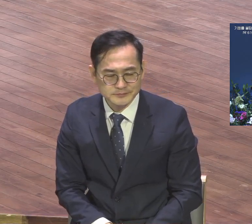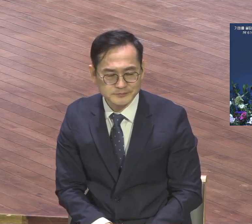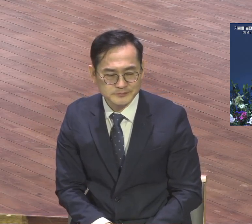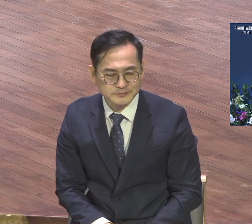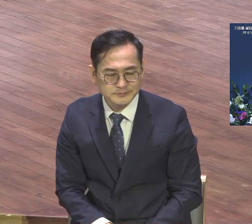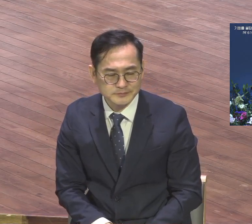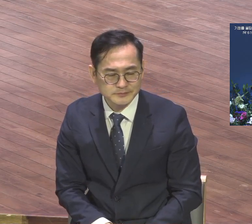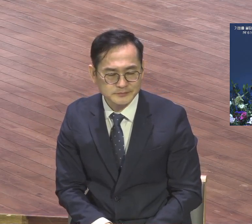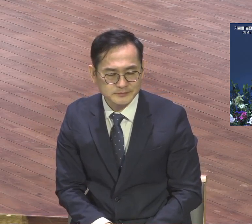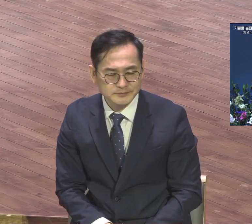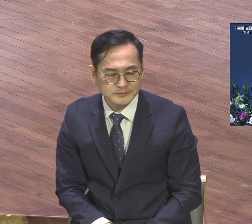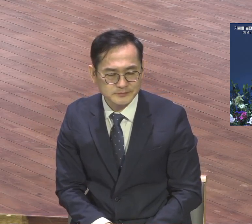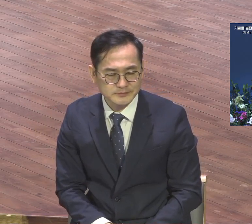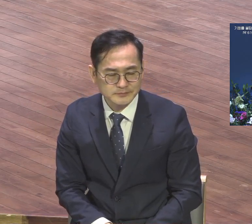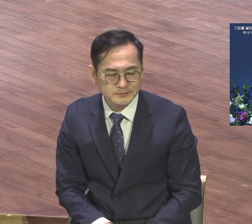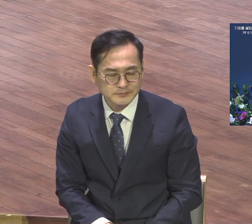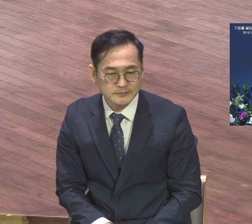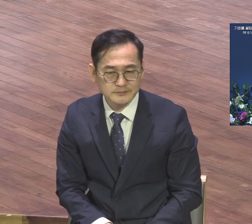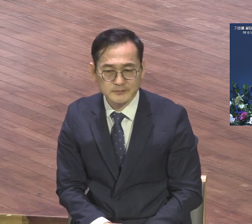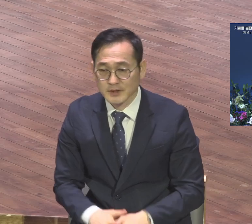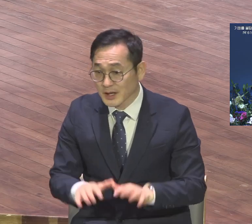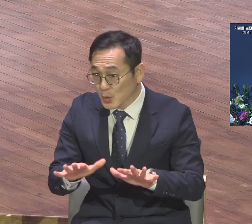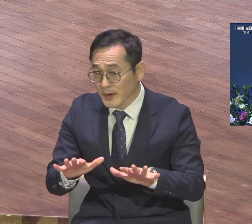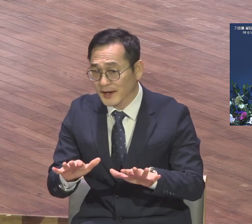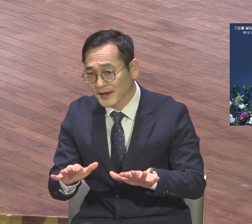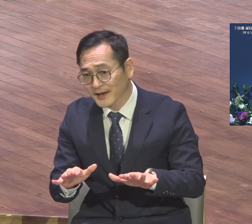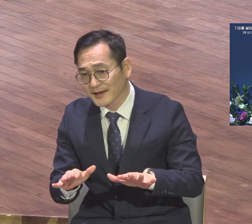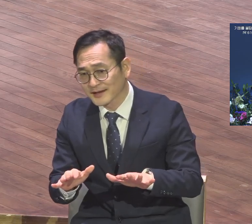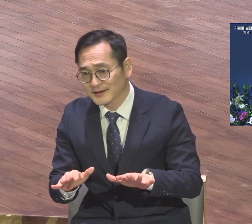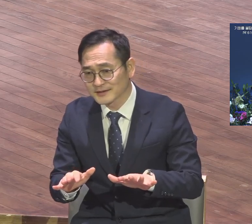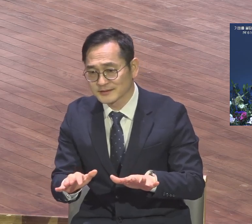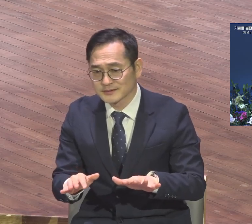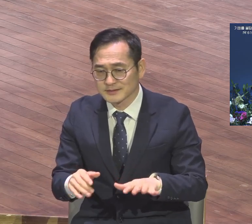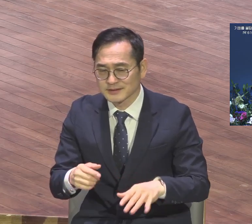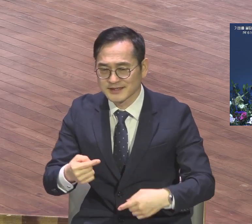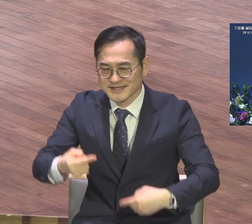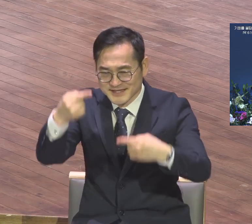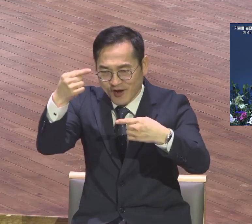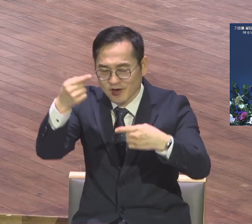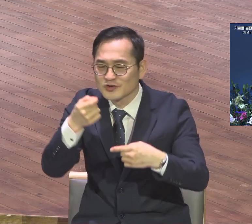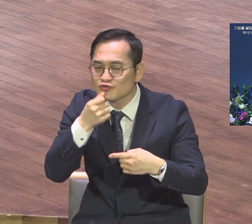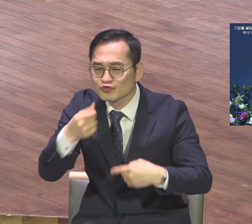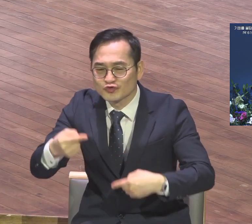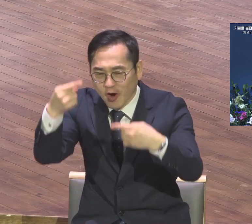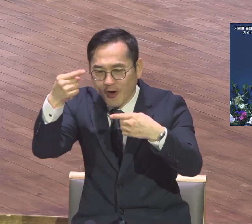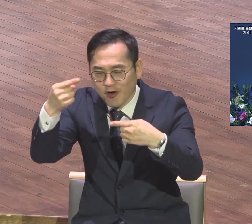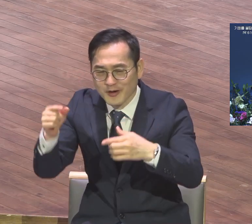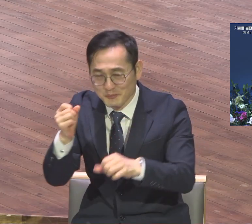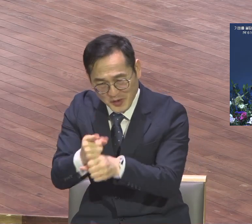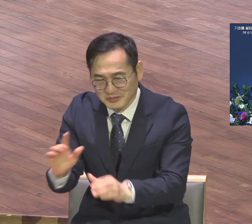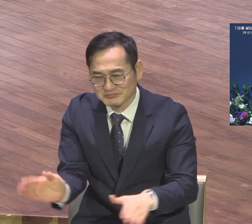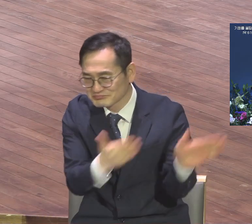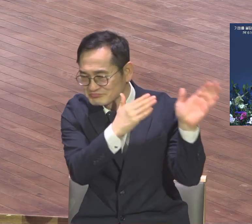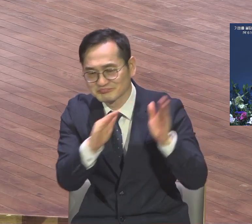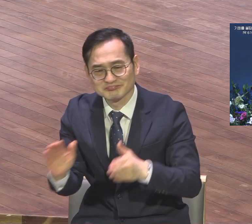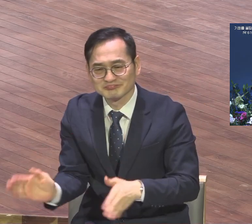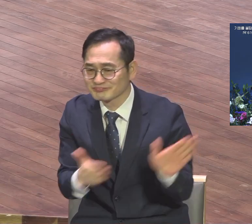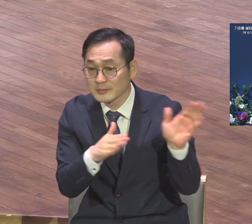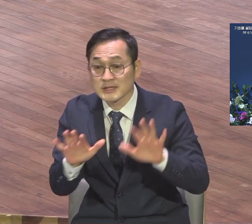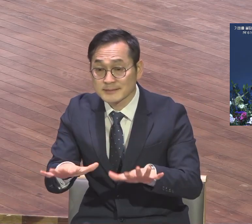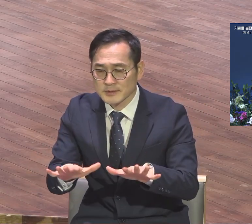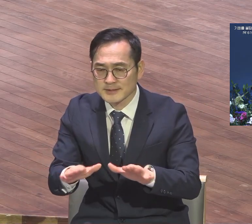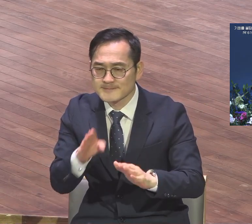두 번 있어요. 두 번째 새해가 지나갔습니다. 두 번째 새해 구정, 신정 해가지고 이제 다 끝났는데